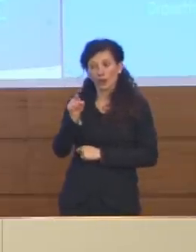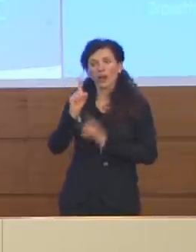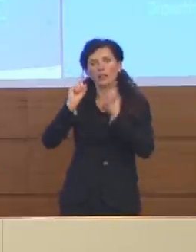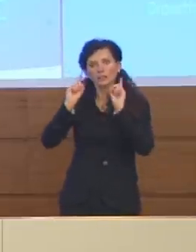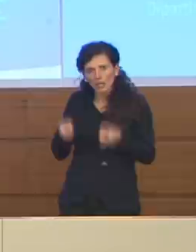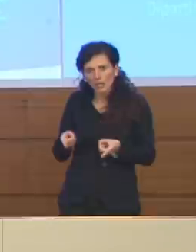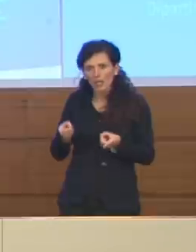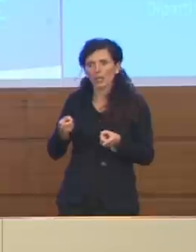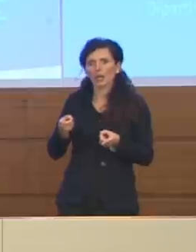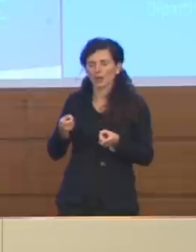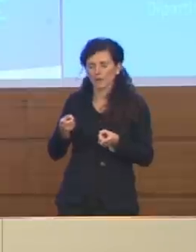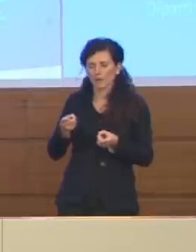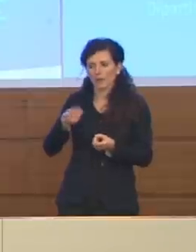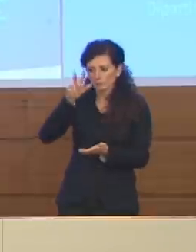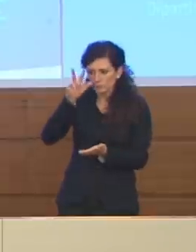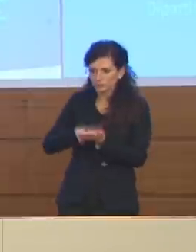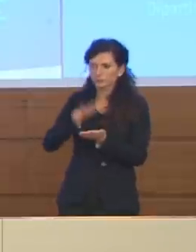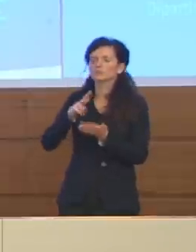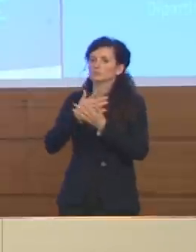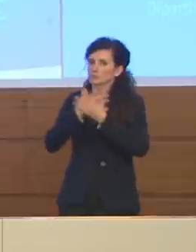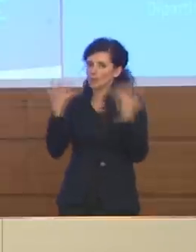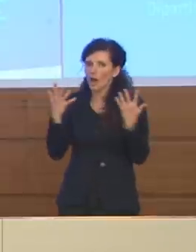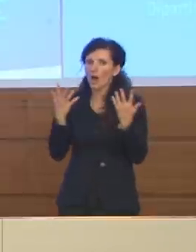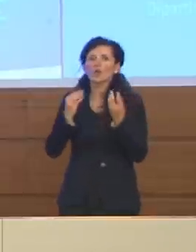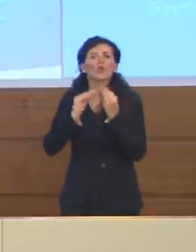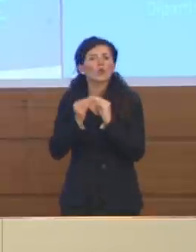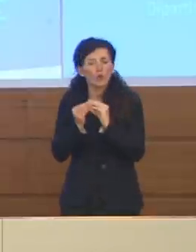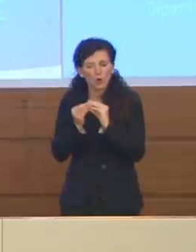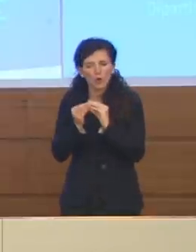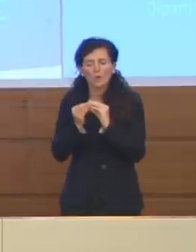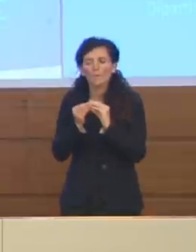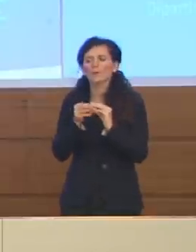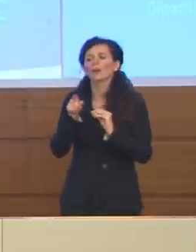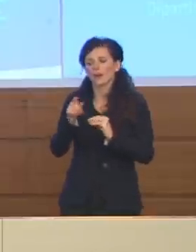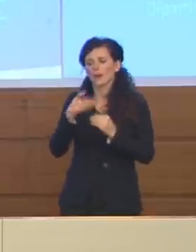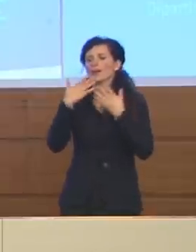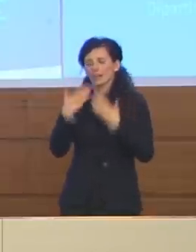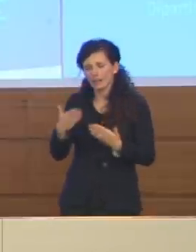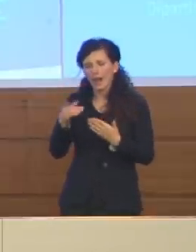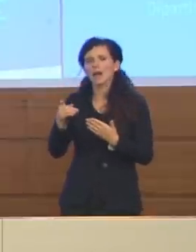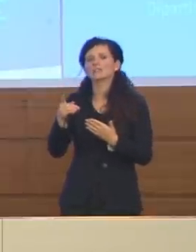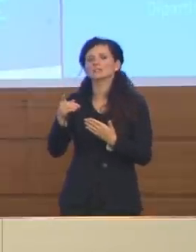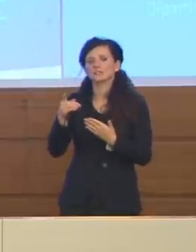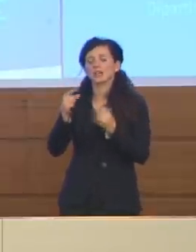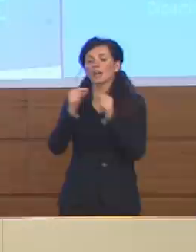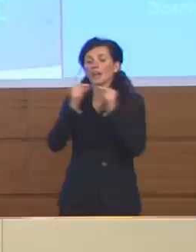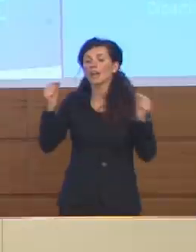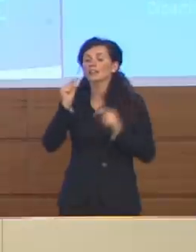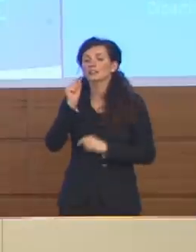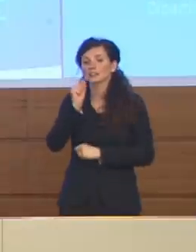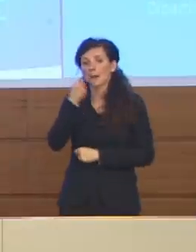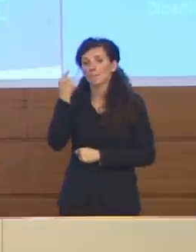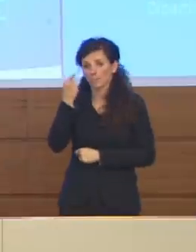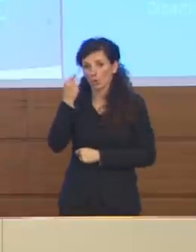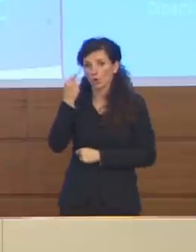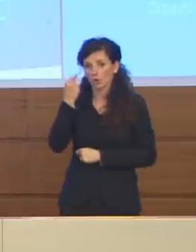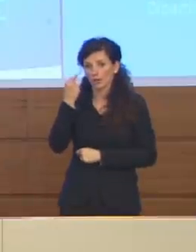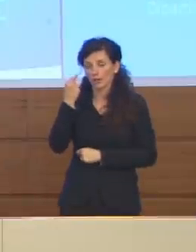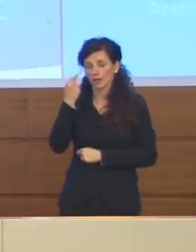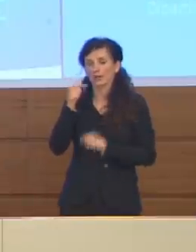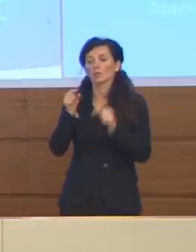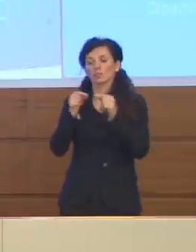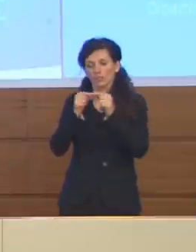accertata attraverso la complementazione dell'esame col tampone per